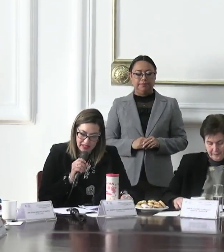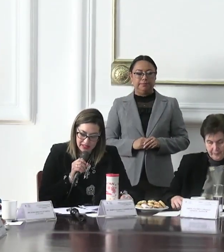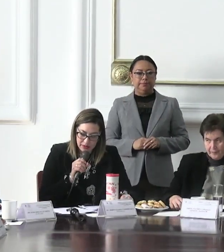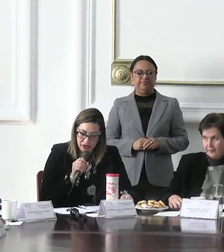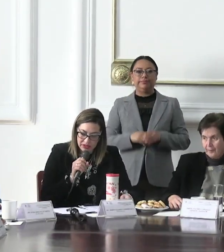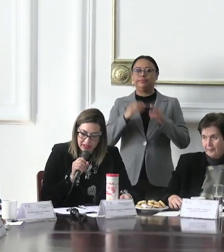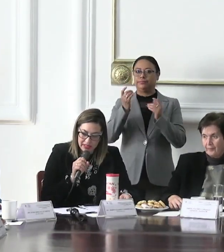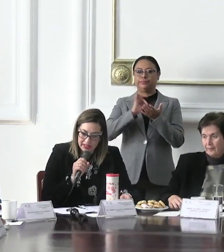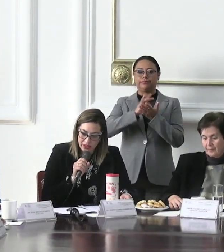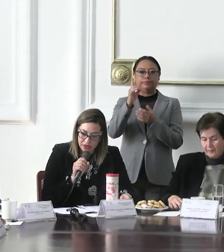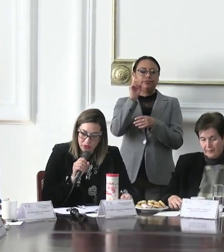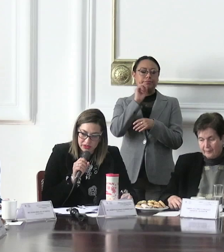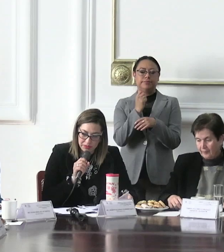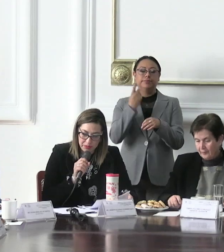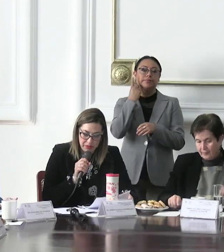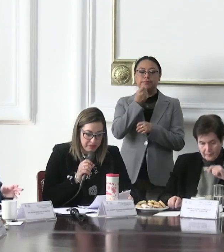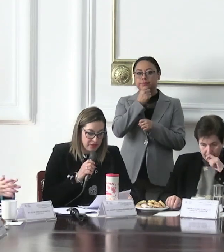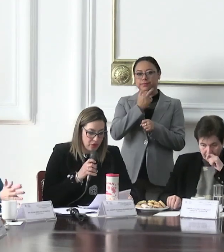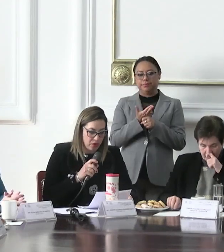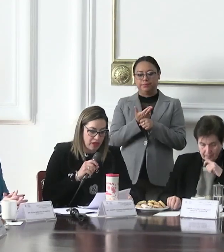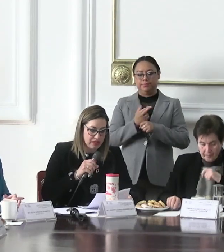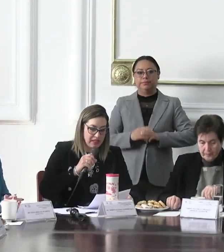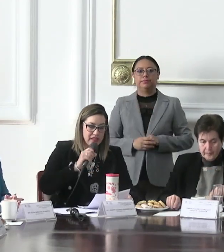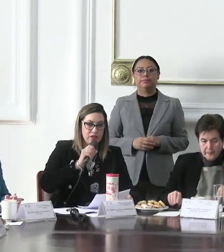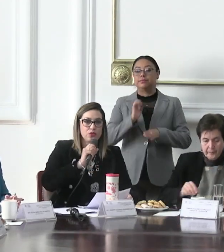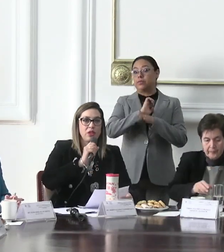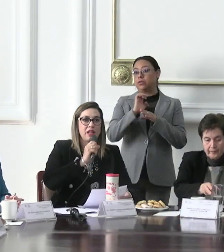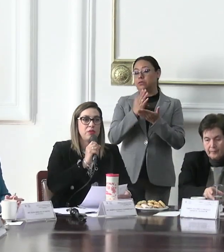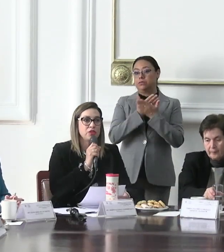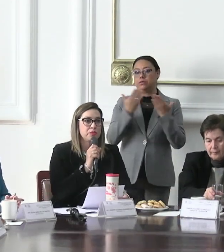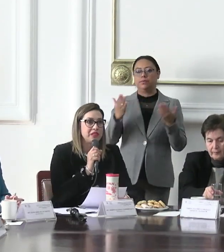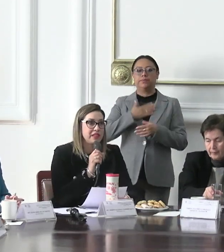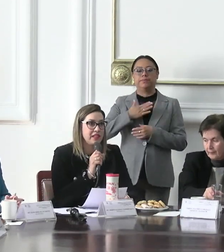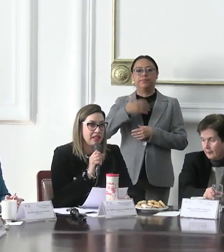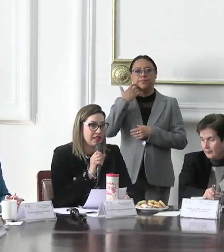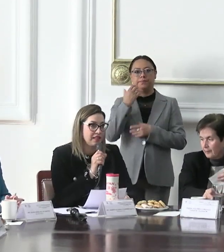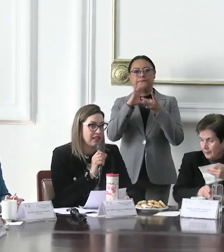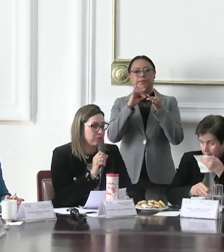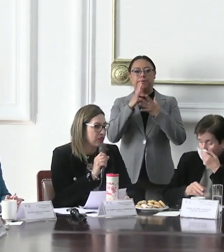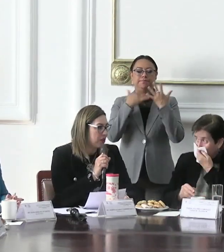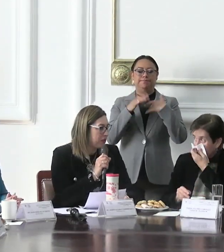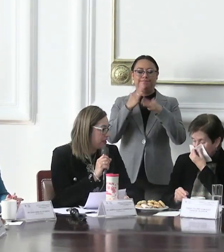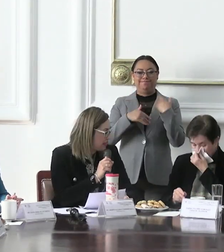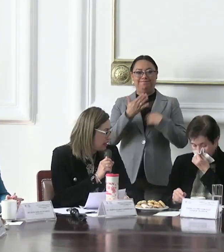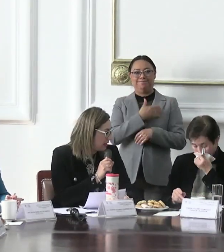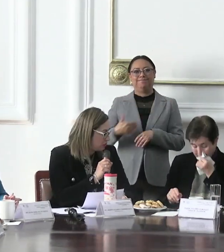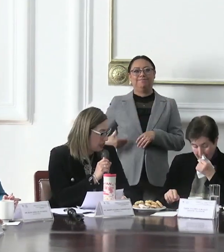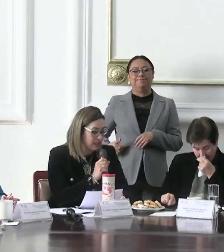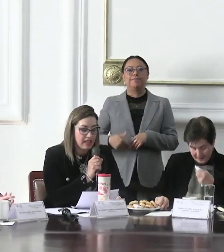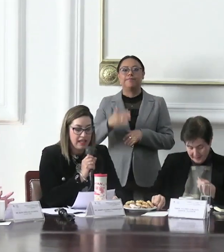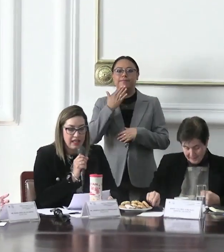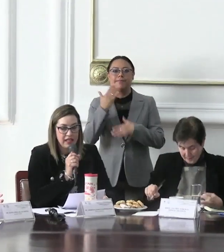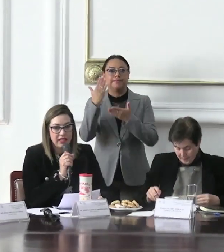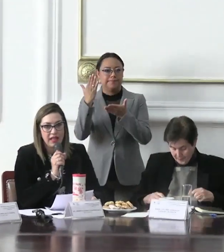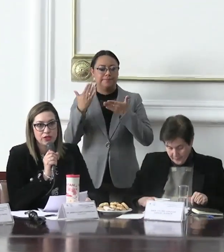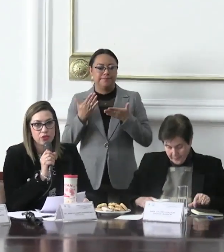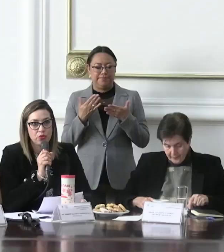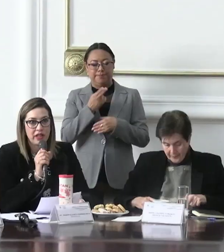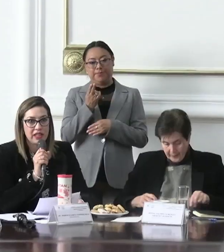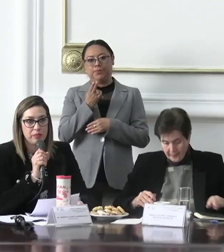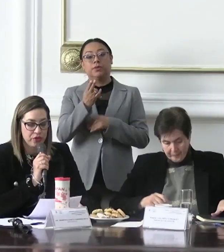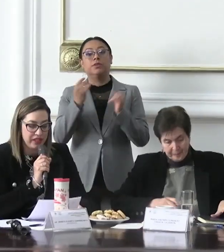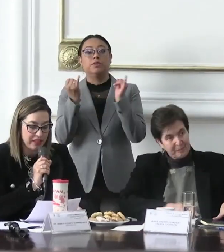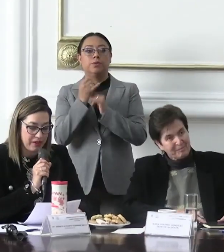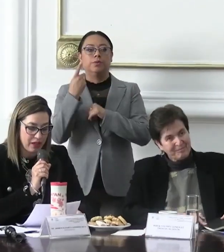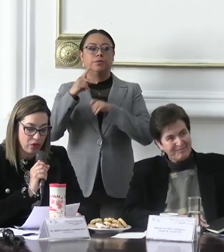Muchas gracias, diputada secretaria. En consecuencia, me permito hacer uso de la voz. Presidenta, le reiteramos la bienvenida a usted y a